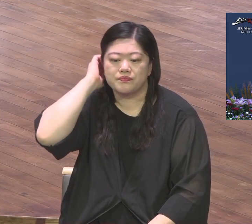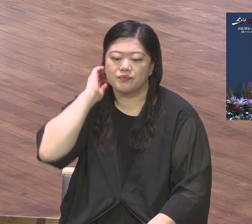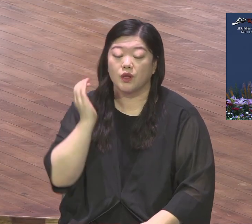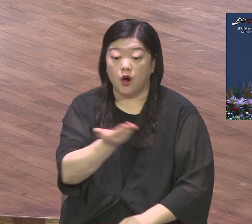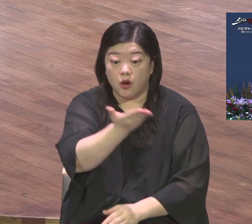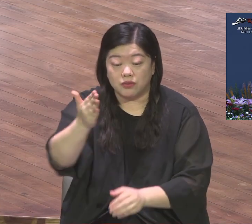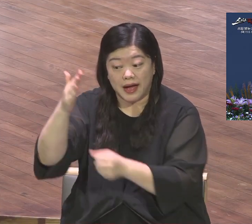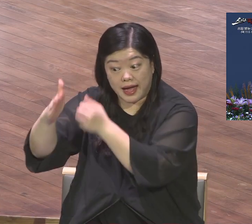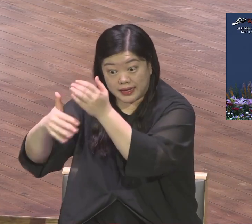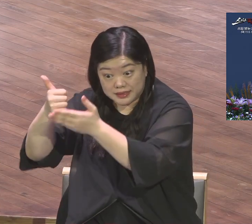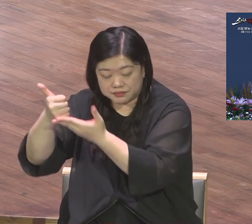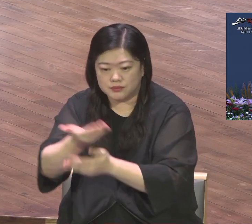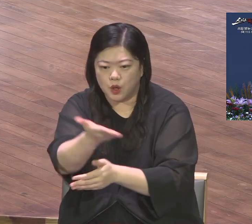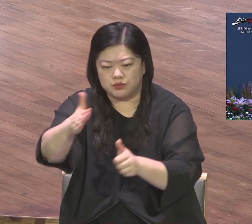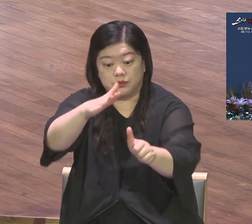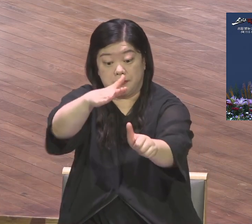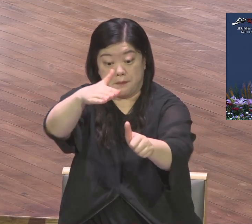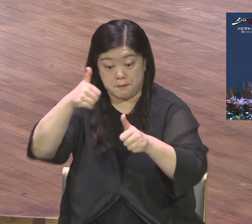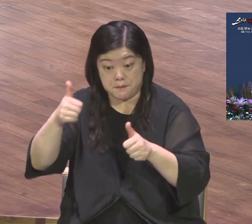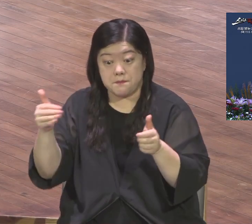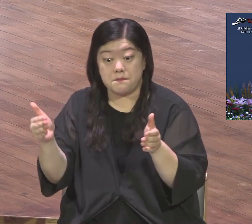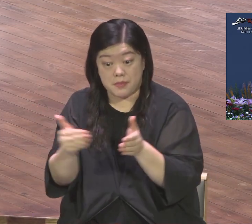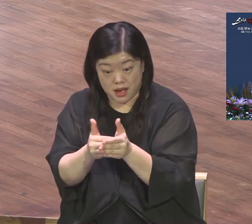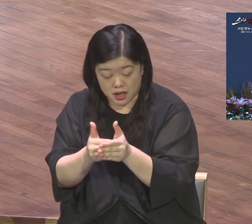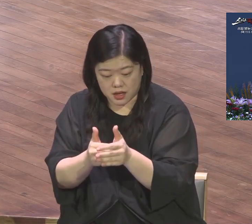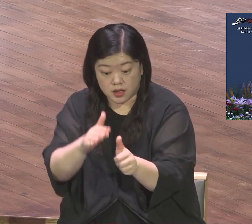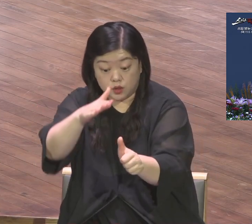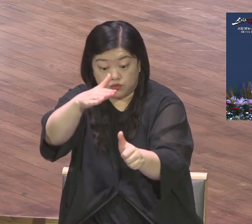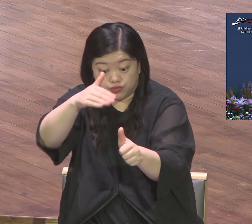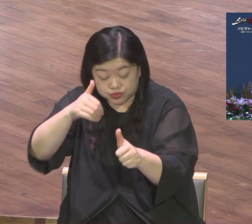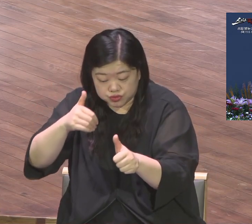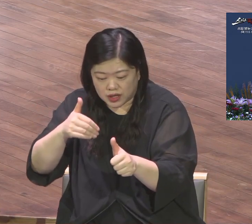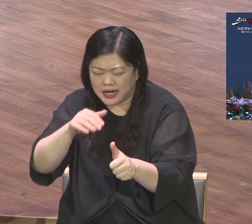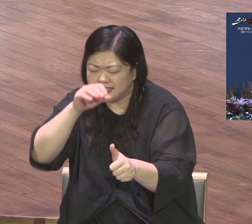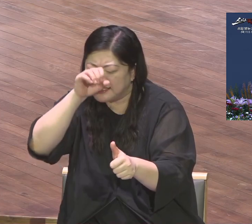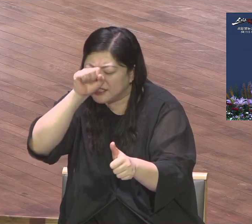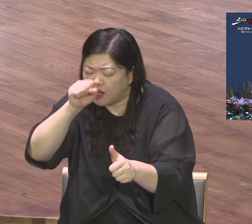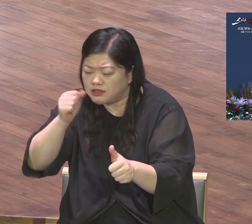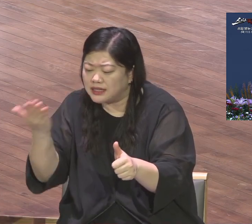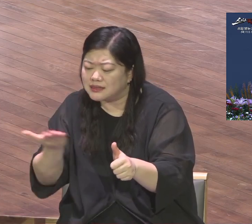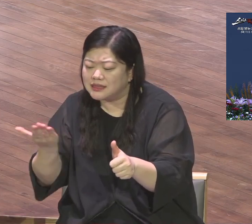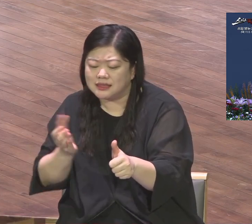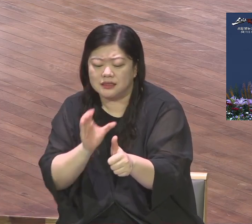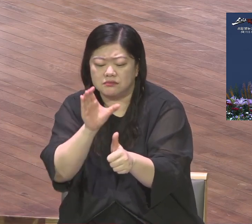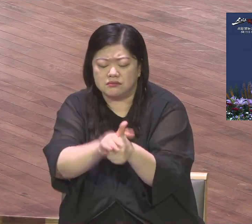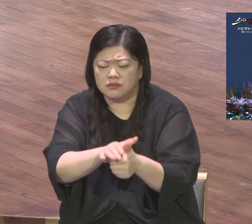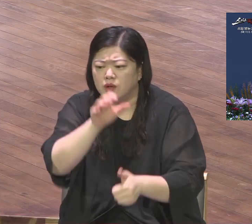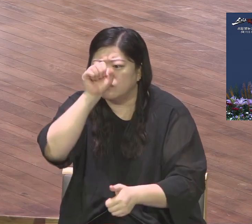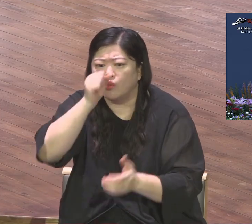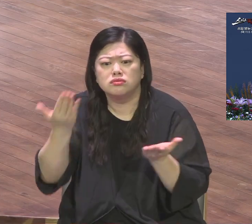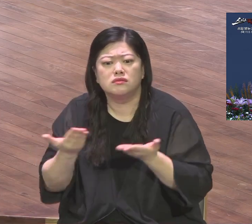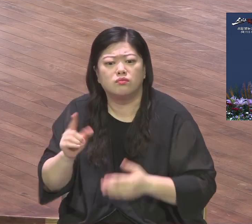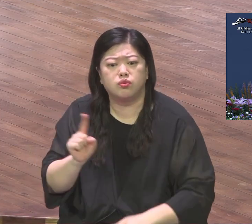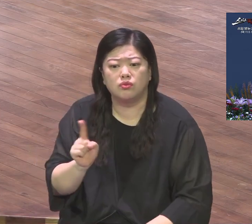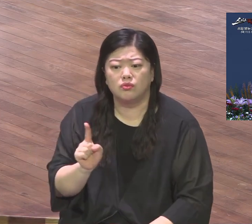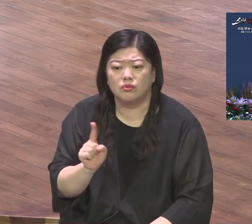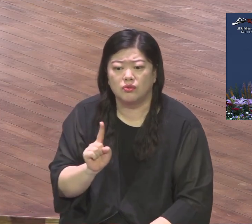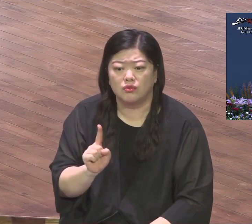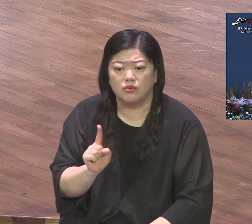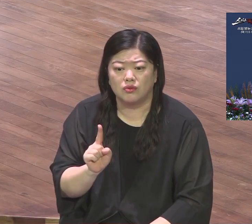예비된 존재다. 하나님의 선한 일이 뭐예요? 세상 종교가 말하는 게 아니에요.